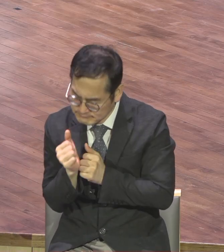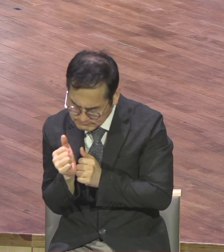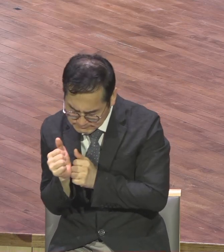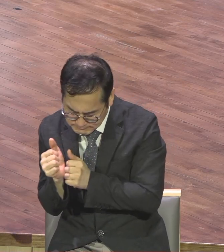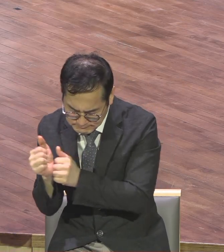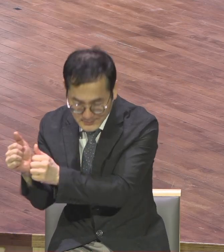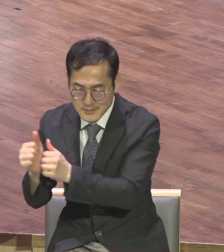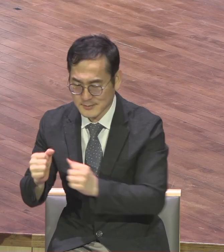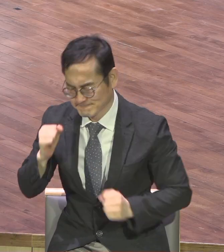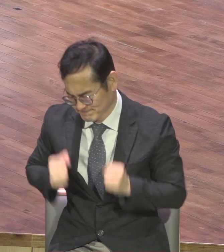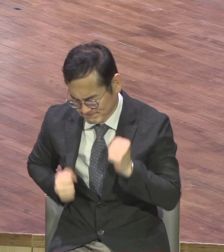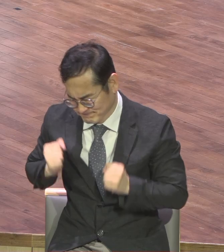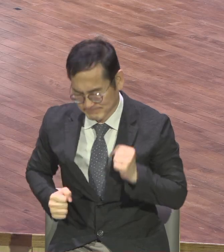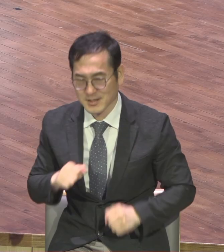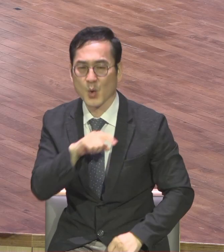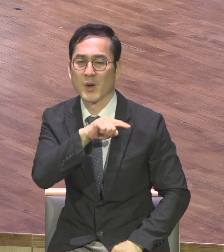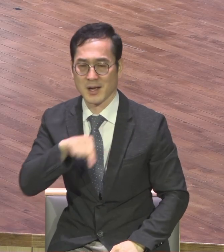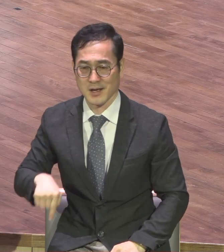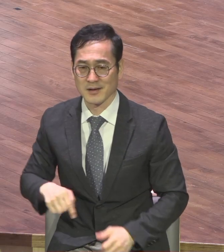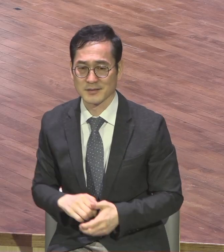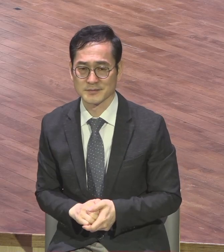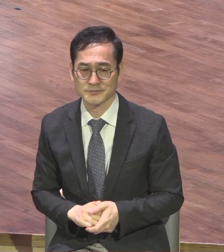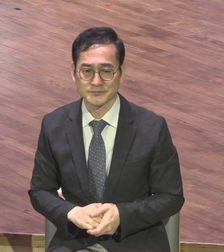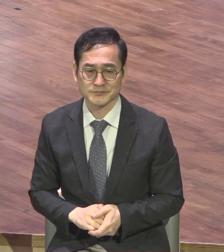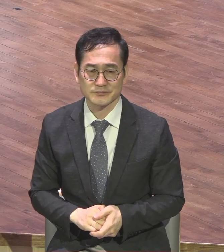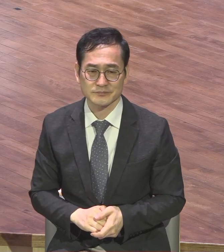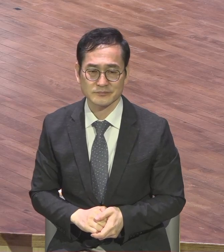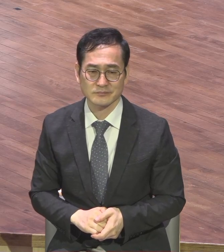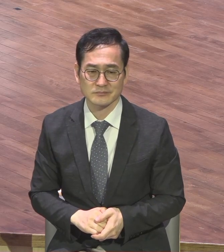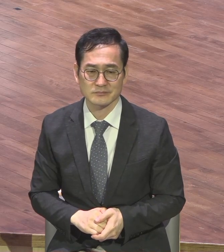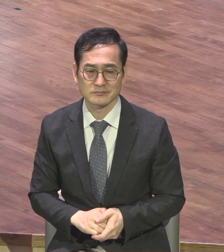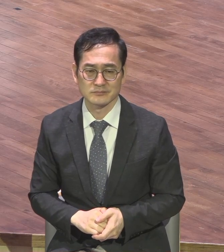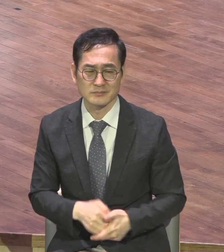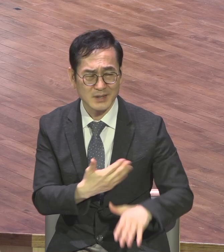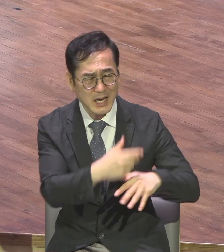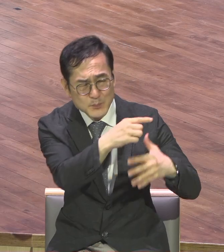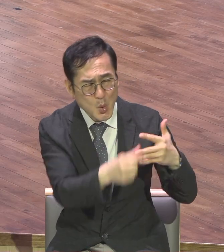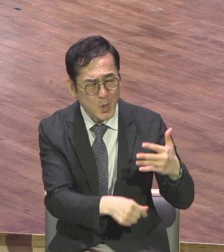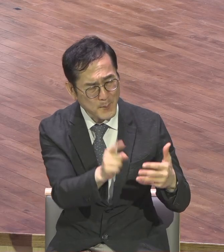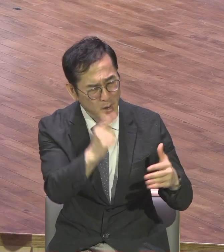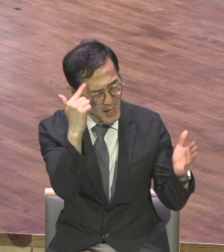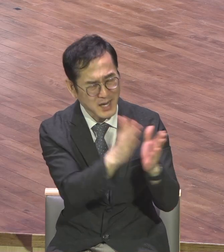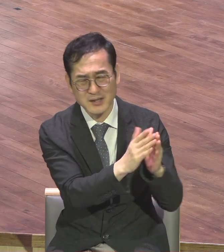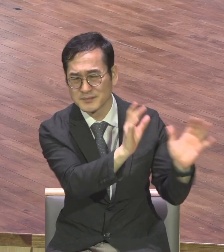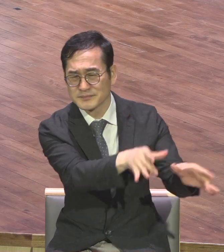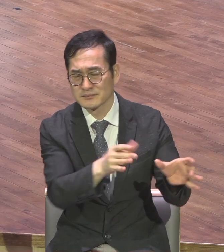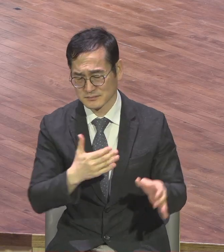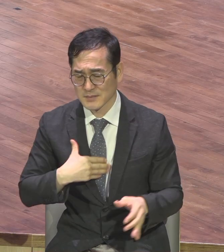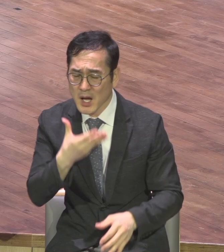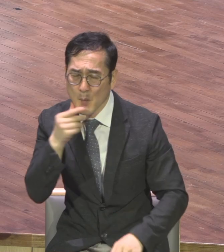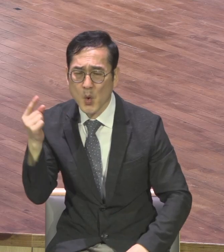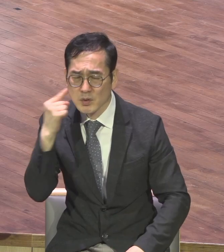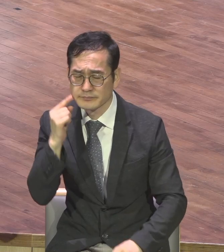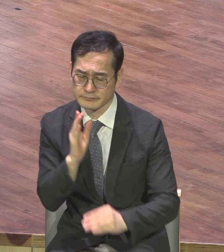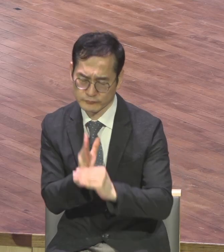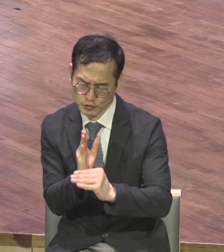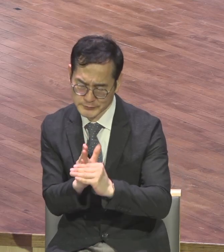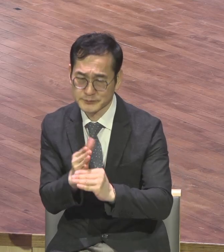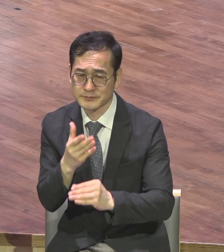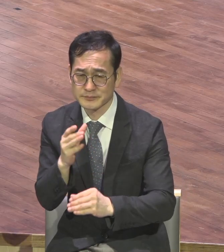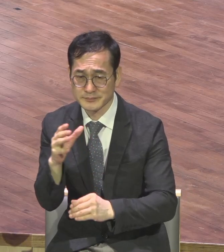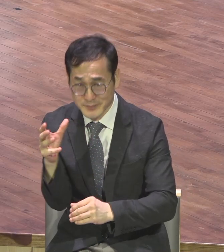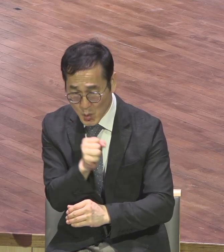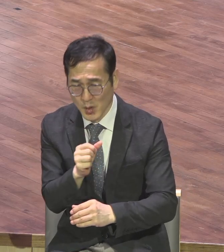무슨 행정처리 아무 상관없고 오직 그리스도 일심여심 지속 여기에